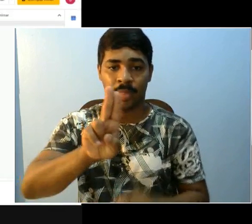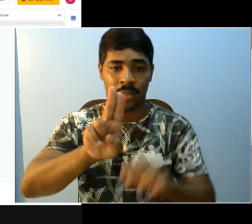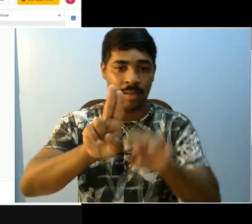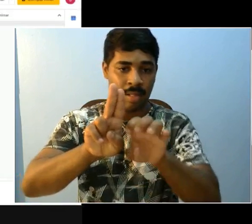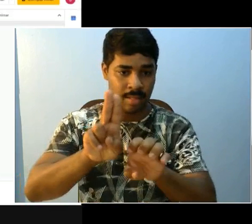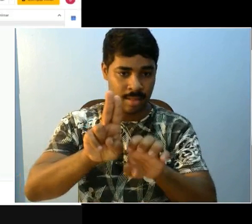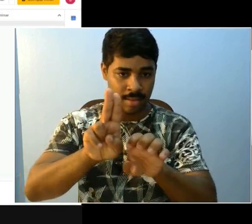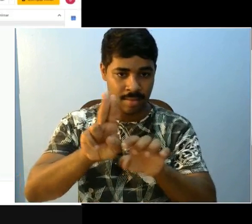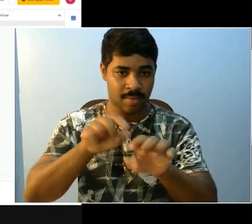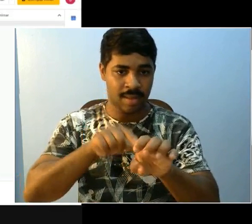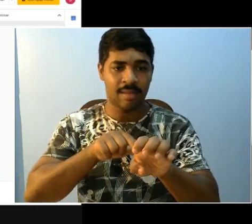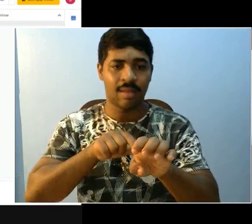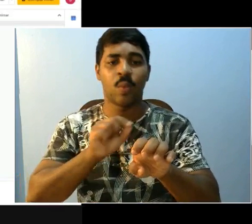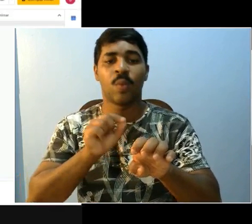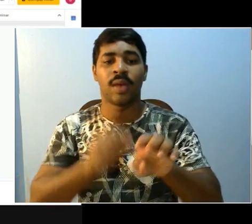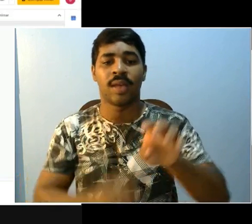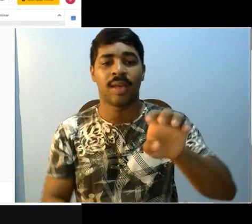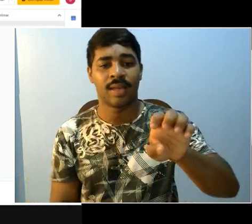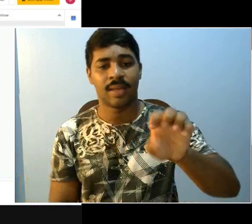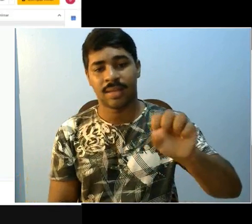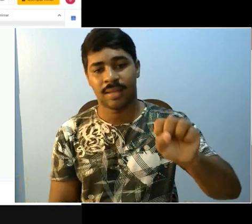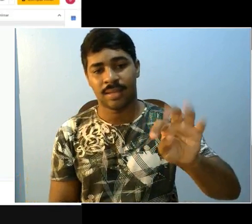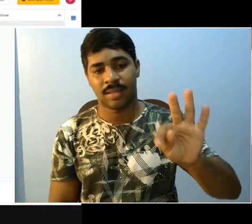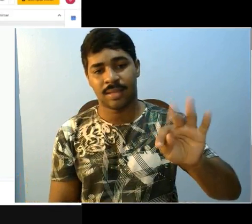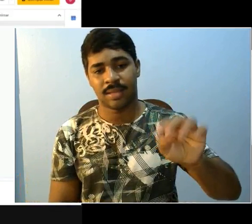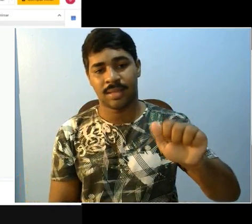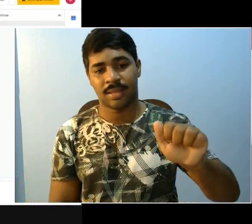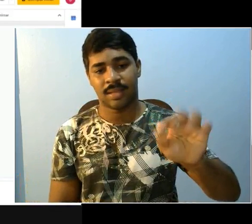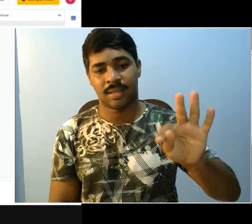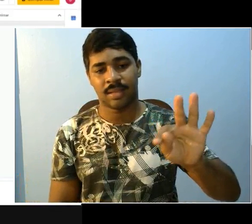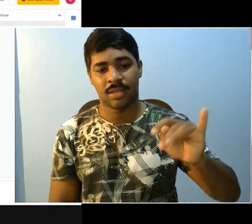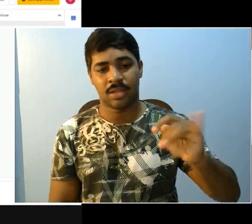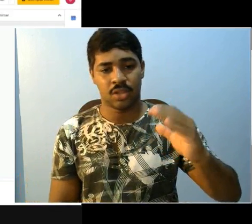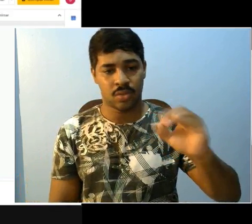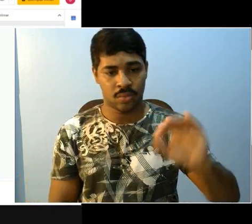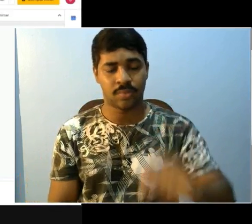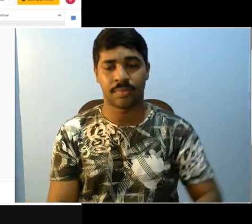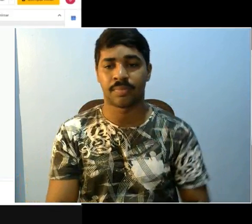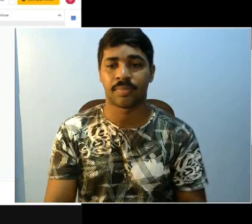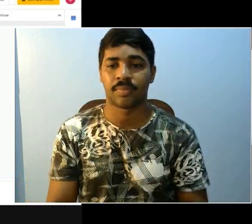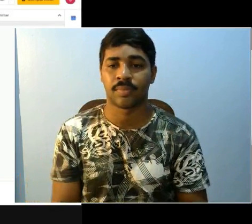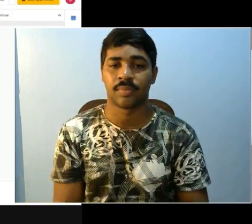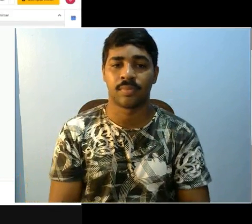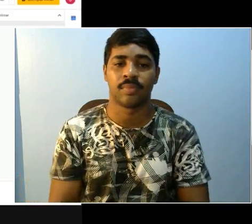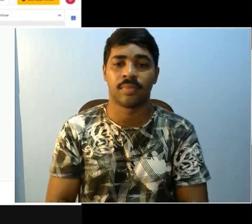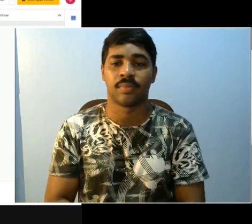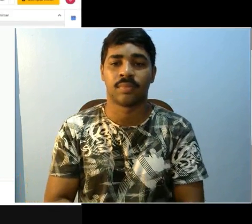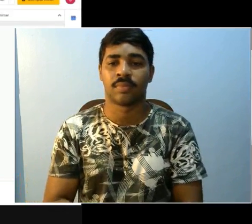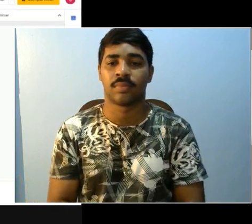aqui, porque eu esqueci de falar sobre isso. O atrito estático.